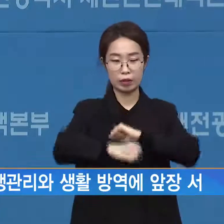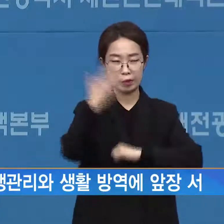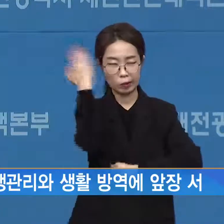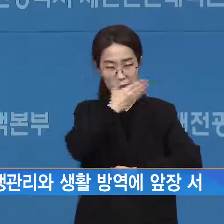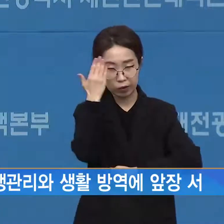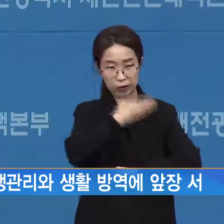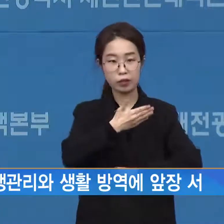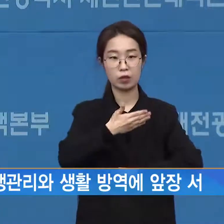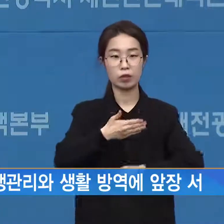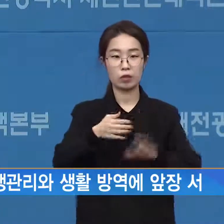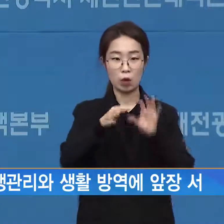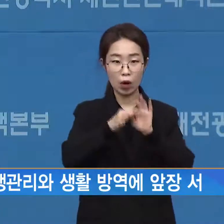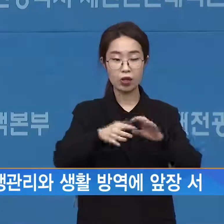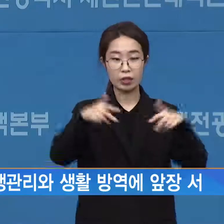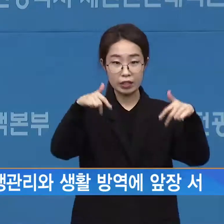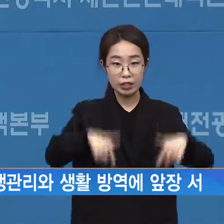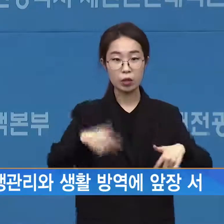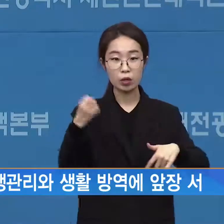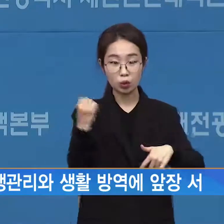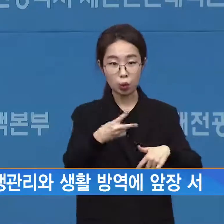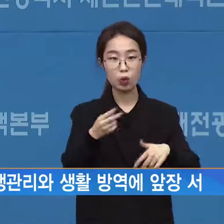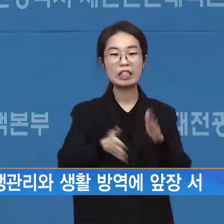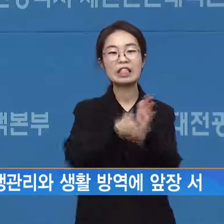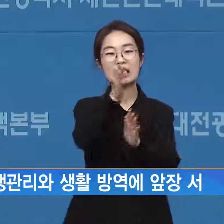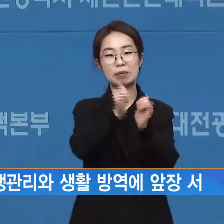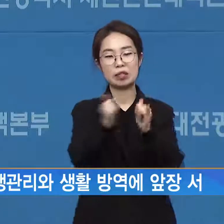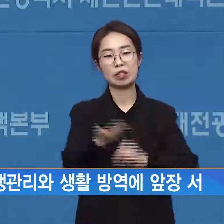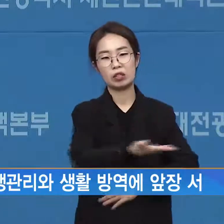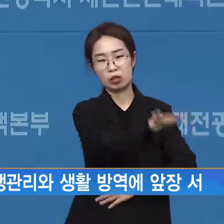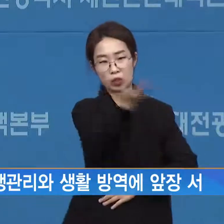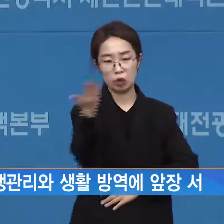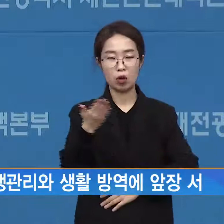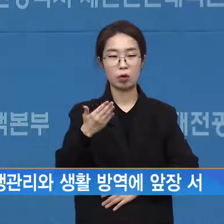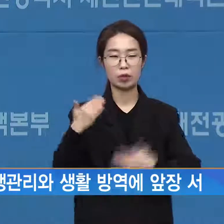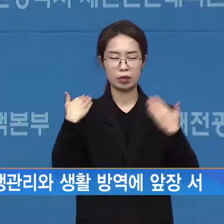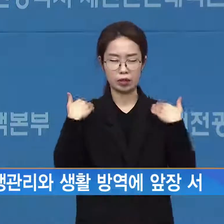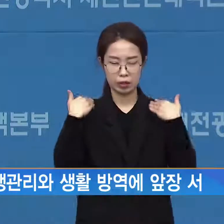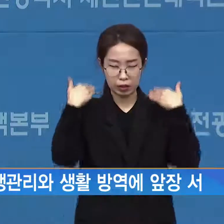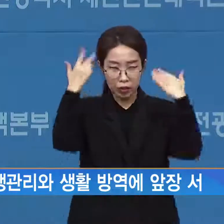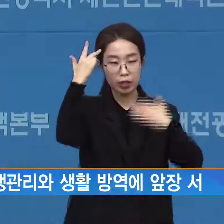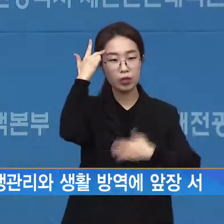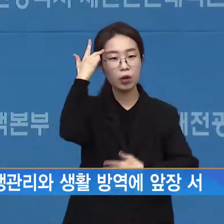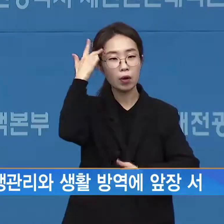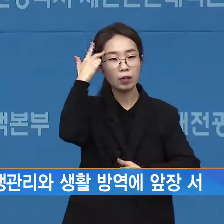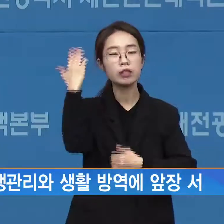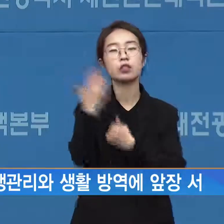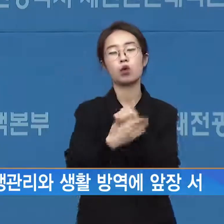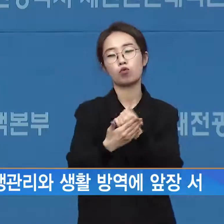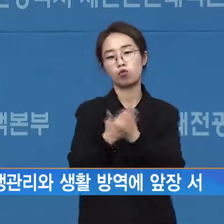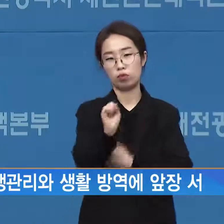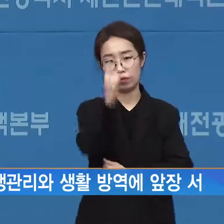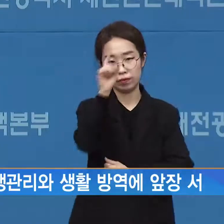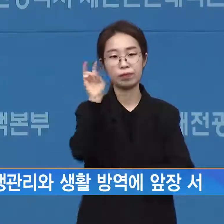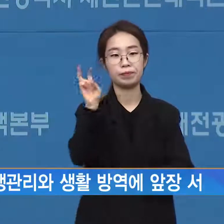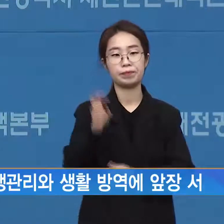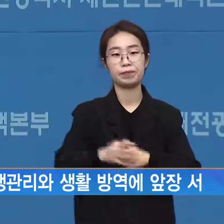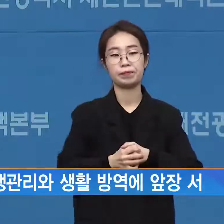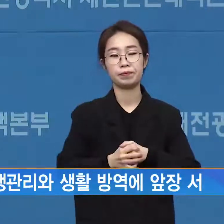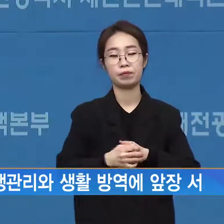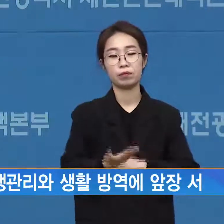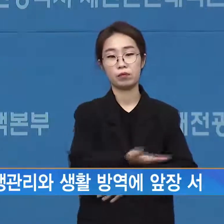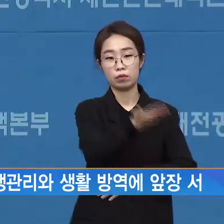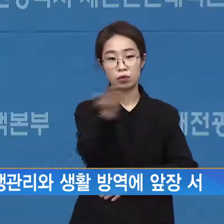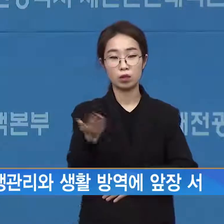위생관리와 생활방역에 앞장서 주신 시민 여러분들의 성숙한 시민의식 덕분입니다.